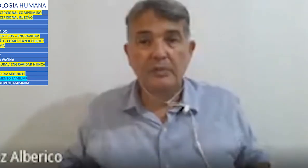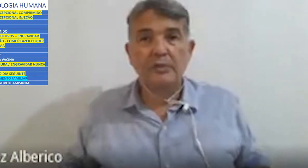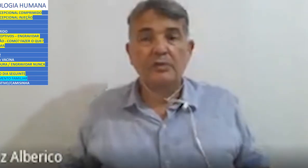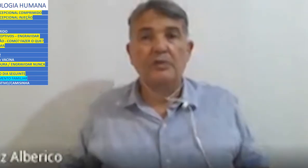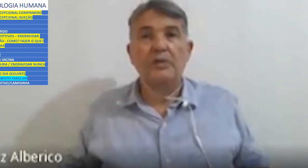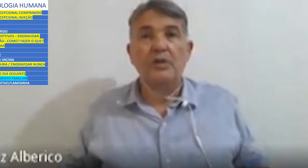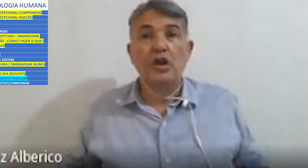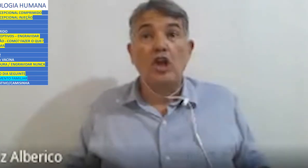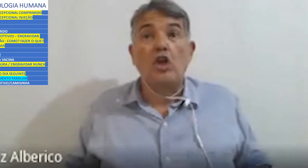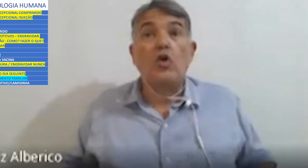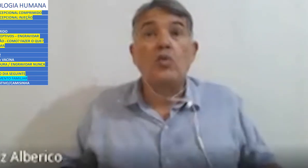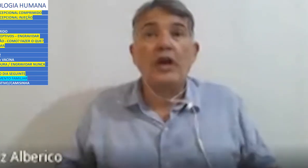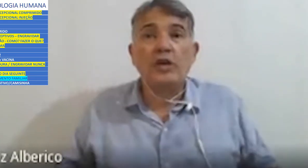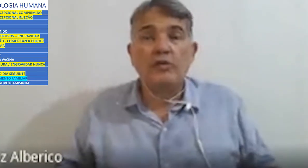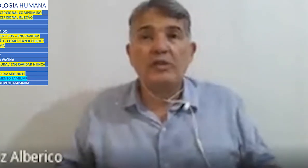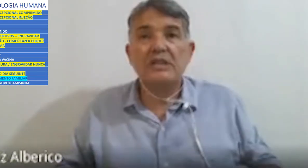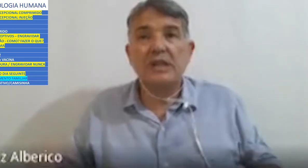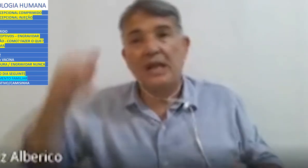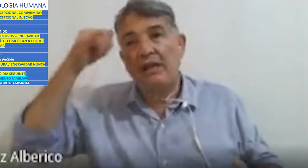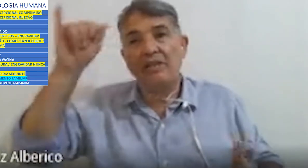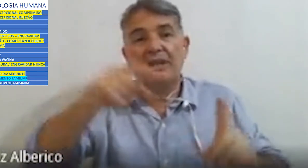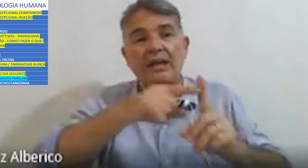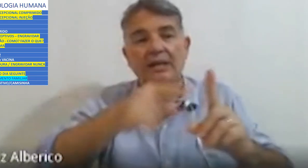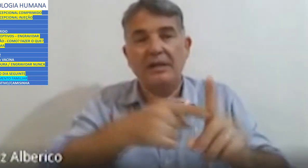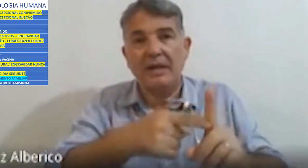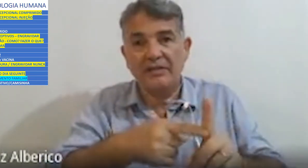Ponto. Como é que eu vou dizer evitar grávida?